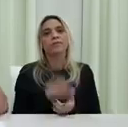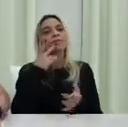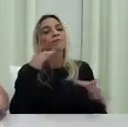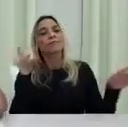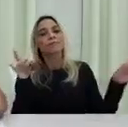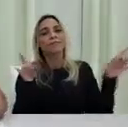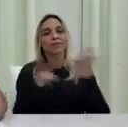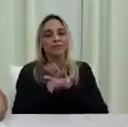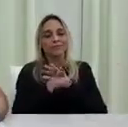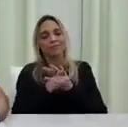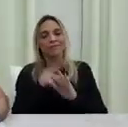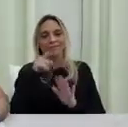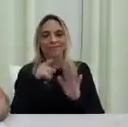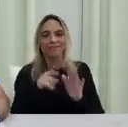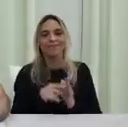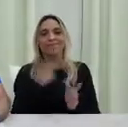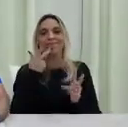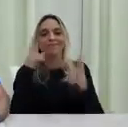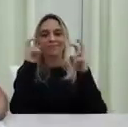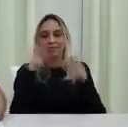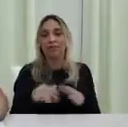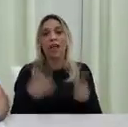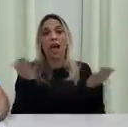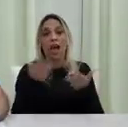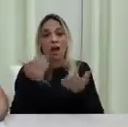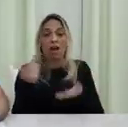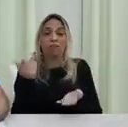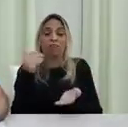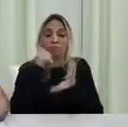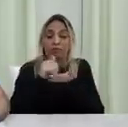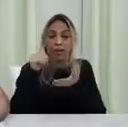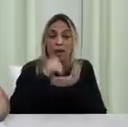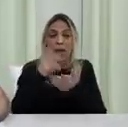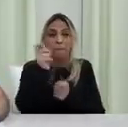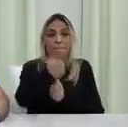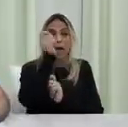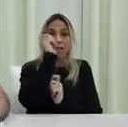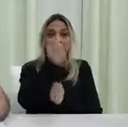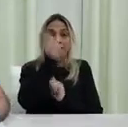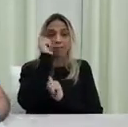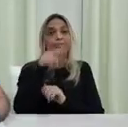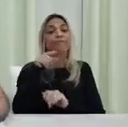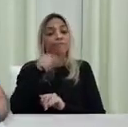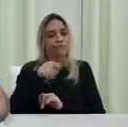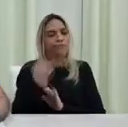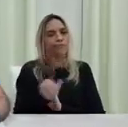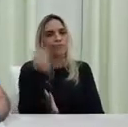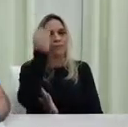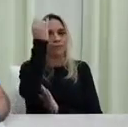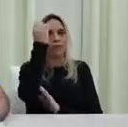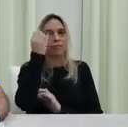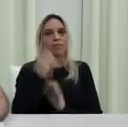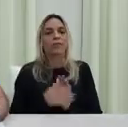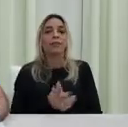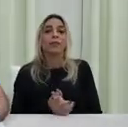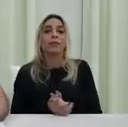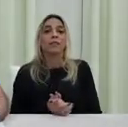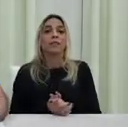Pronto, chega aí, Secretaria da Pesca. Isso é importante porque há uma